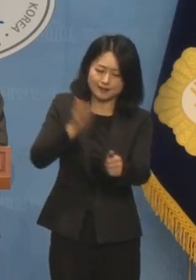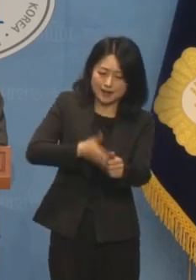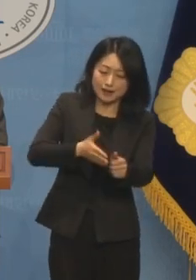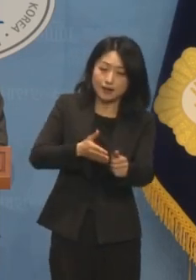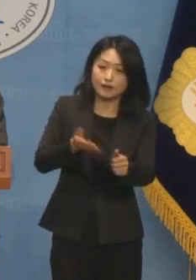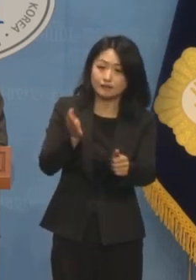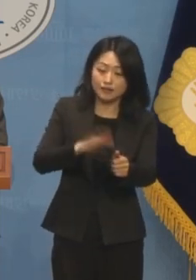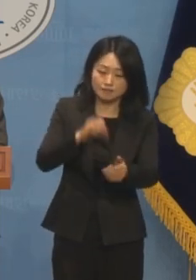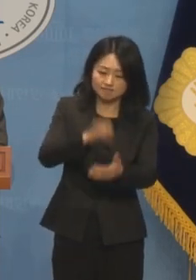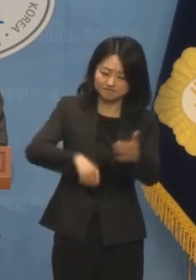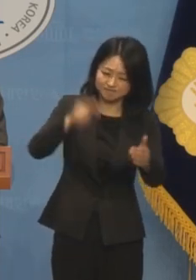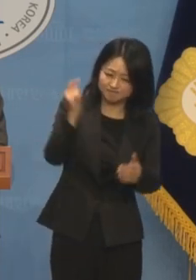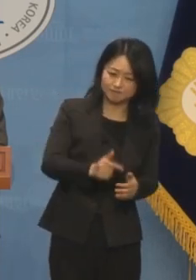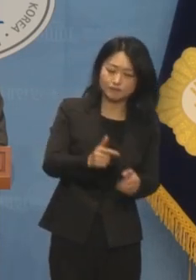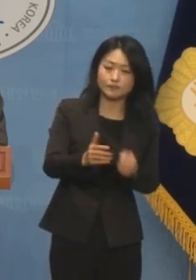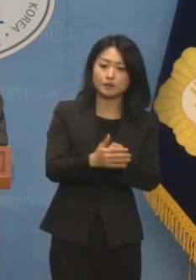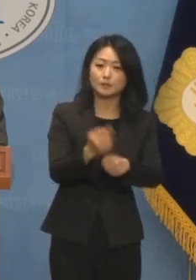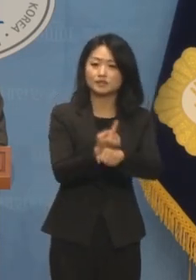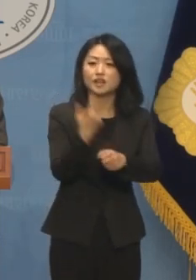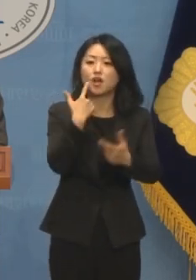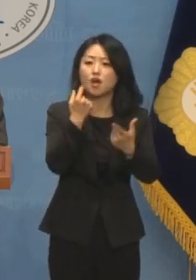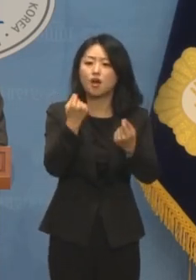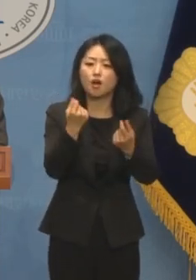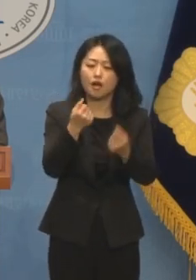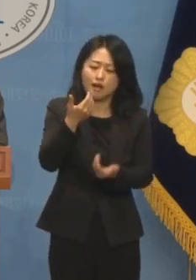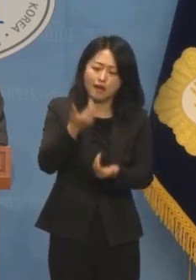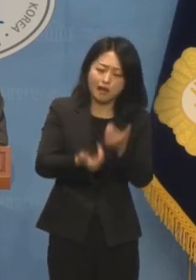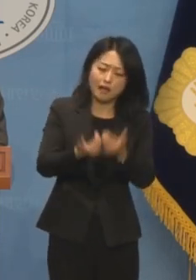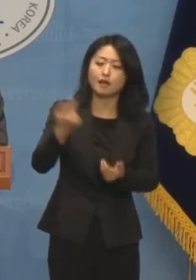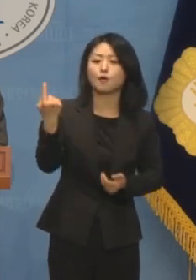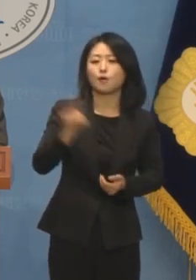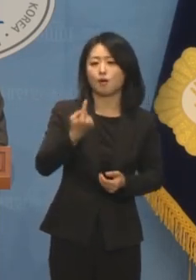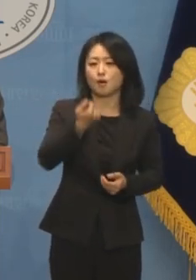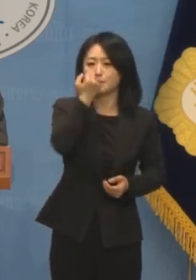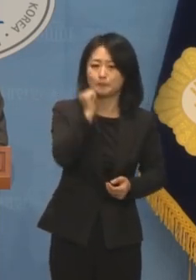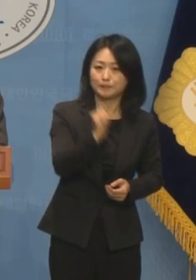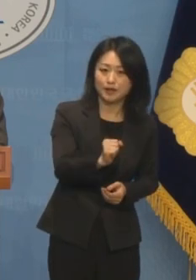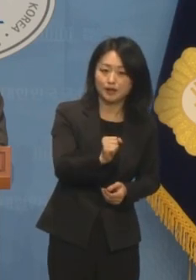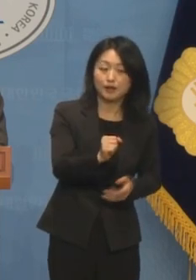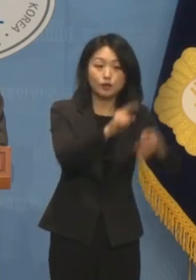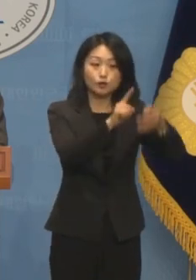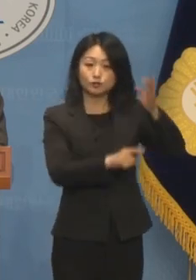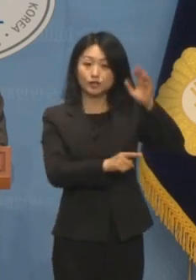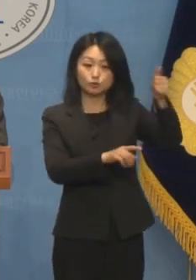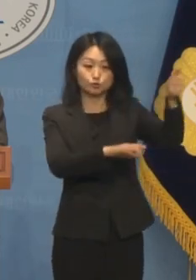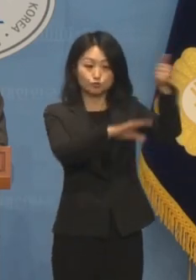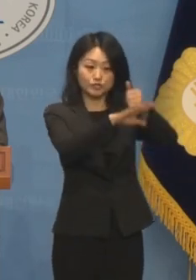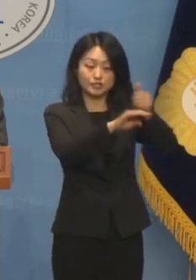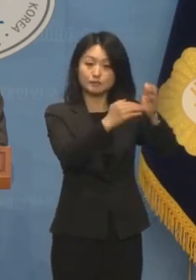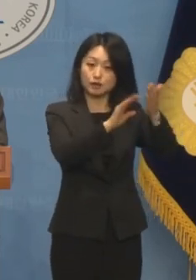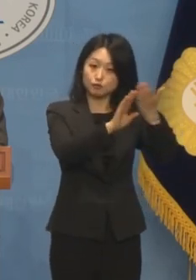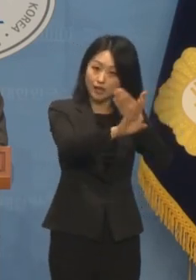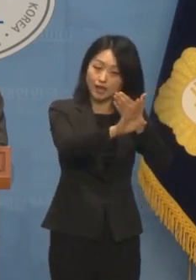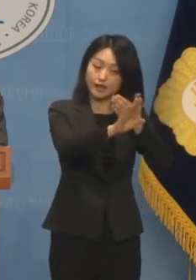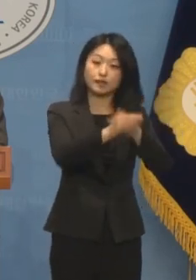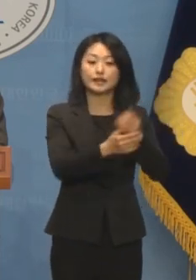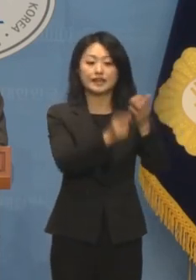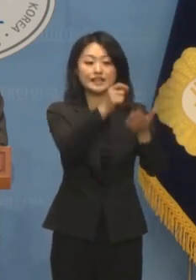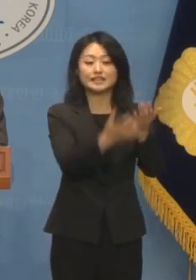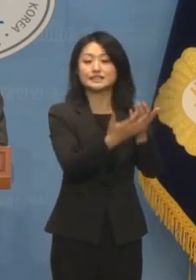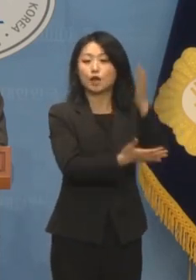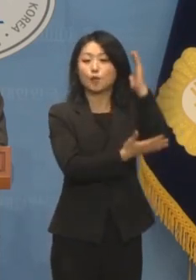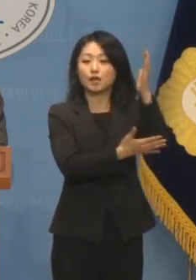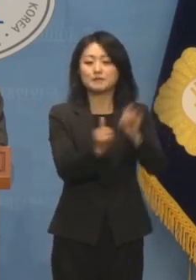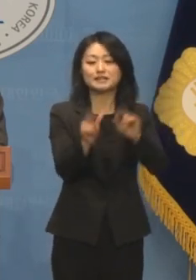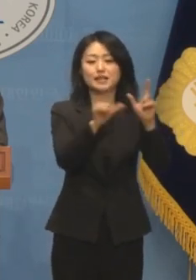갈등이 반복될 것이 뻔하기 때문입니다. 윤석열 대통령은 취임 2주년 기자회견에서 민생의